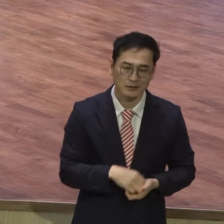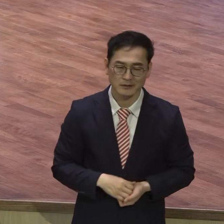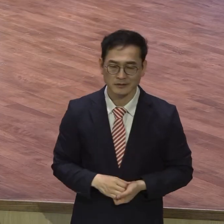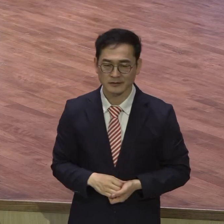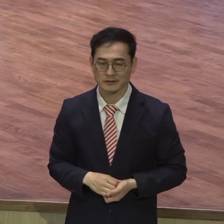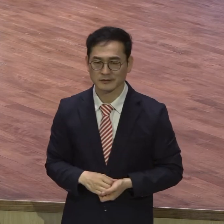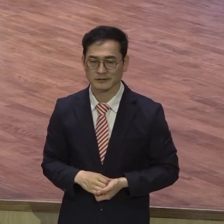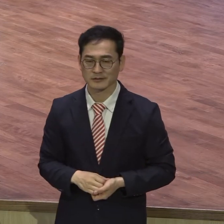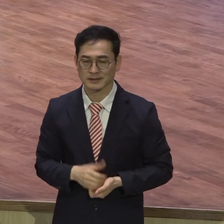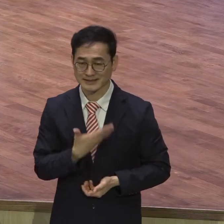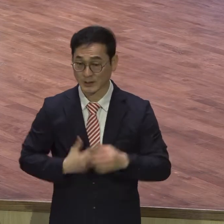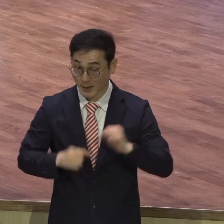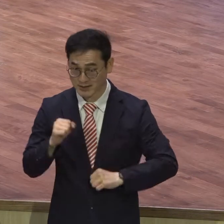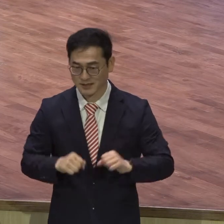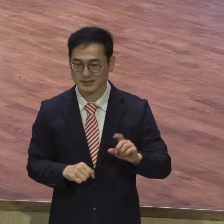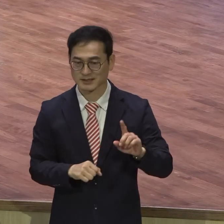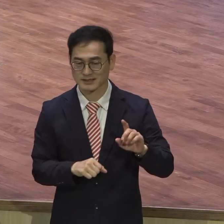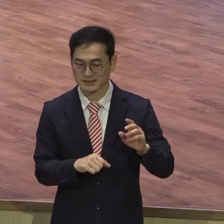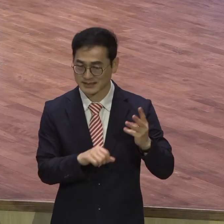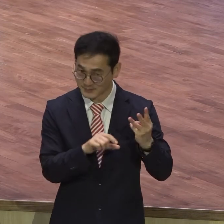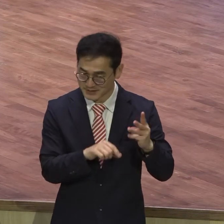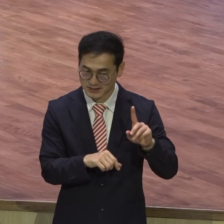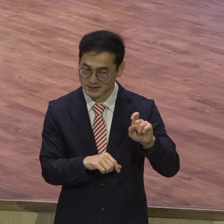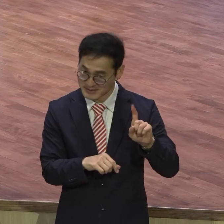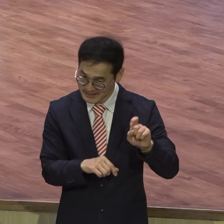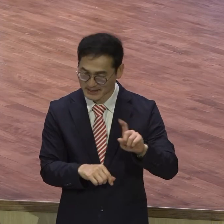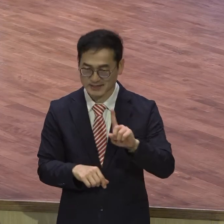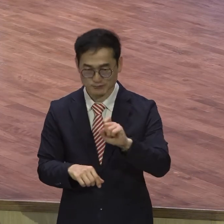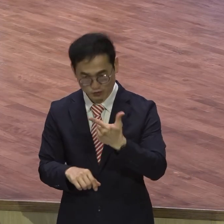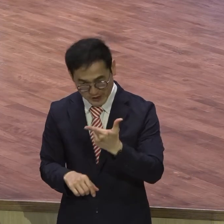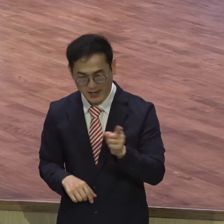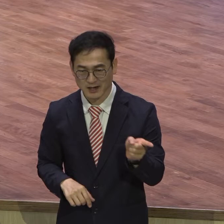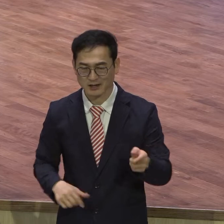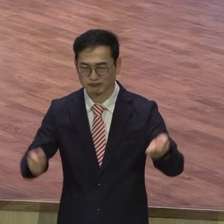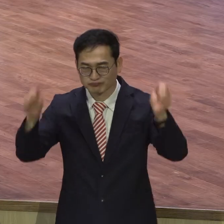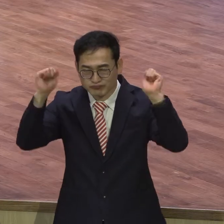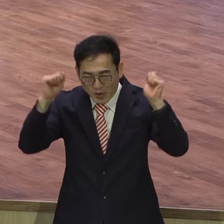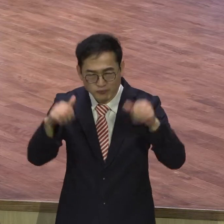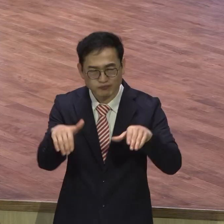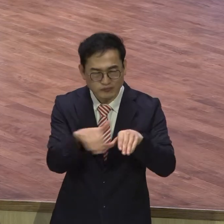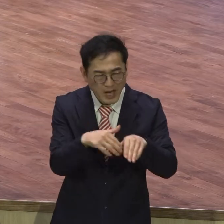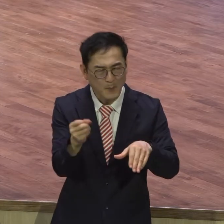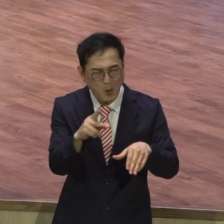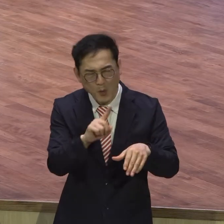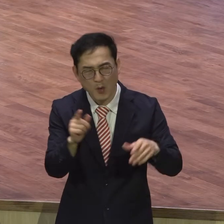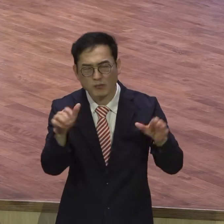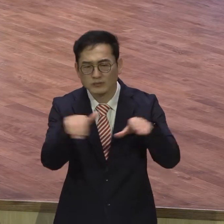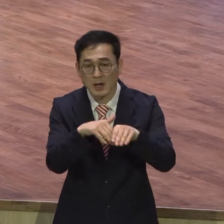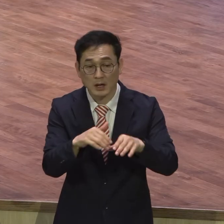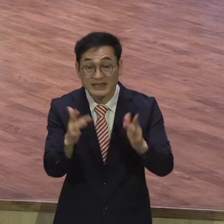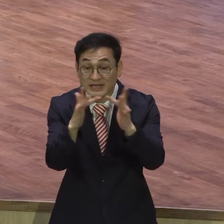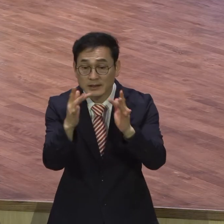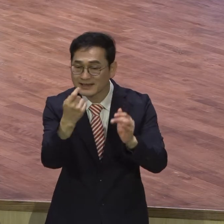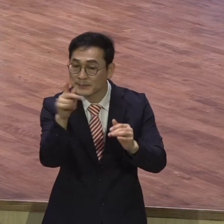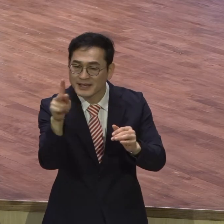13장, 16장, 19장의 우상문화 무속문화, 점술문화 농담 삼아 내가